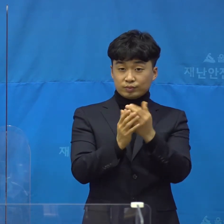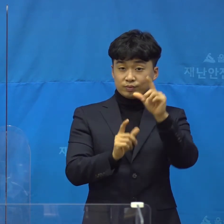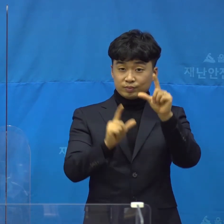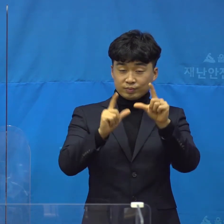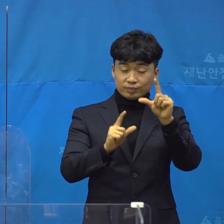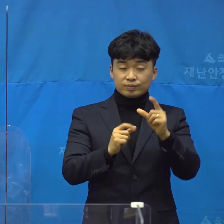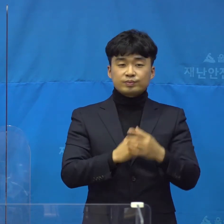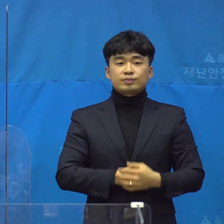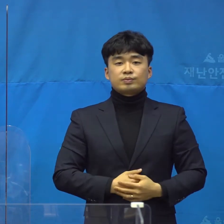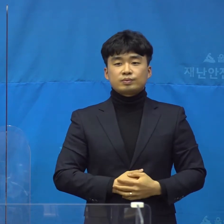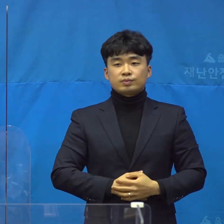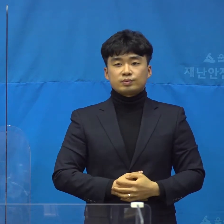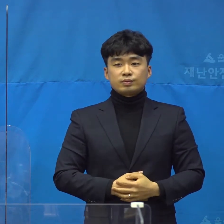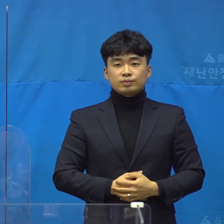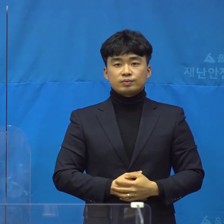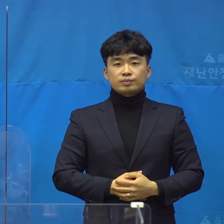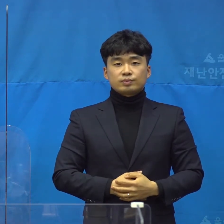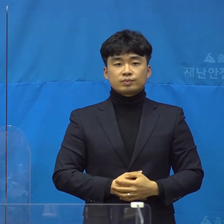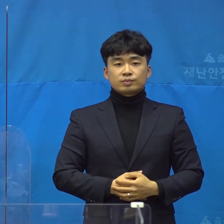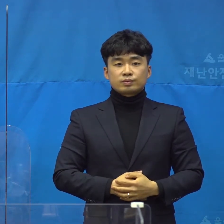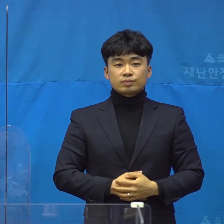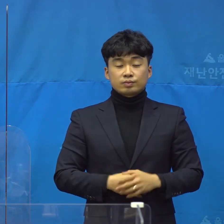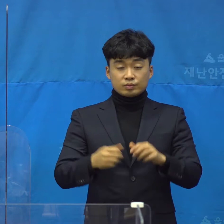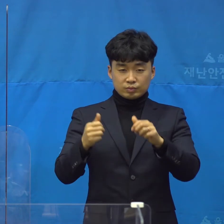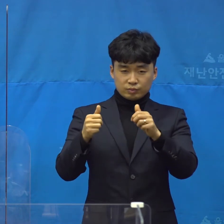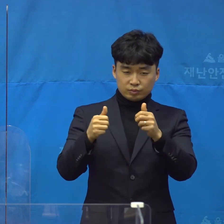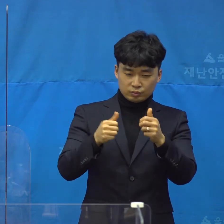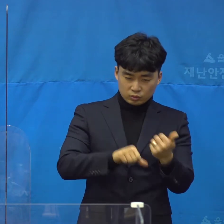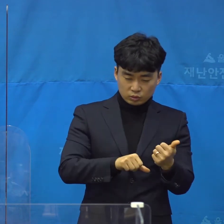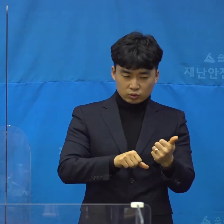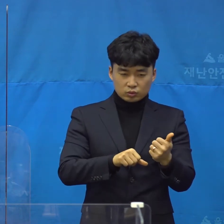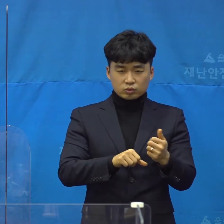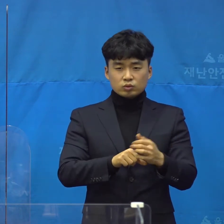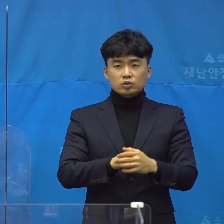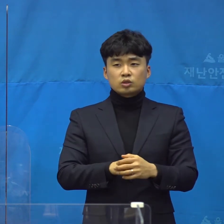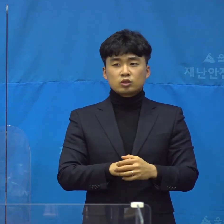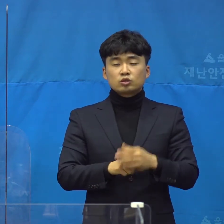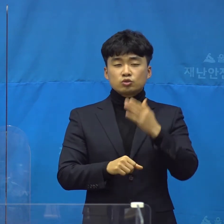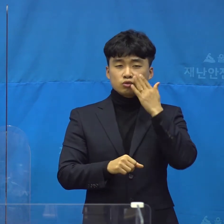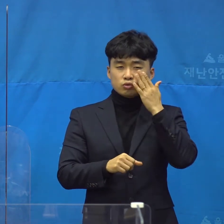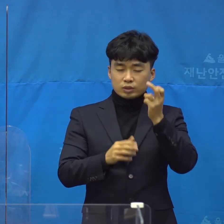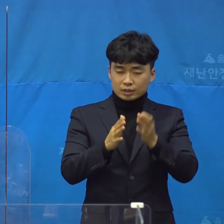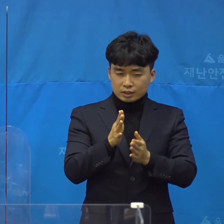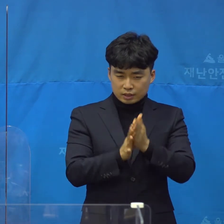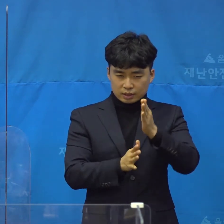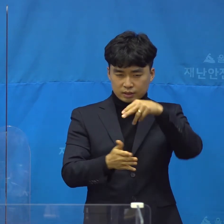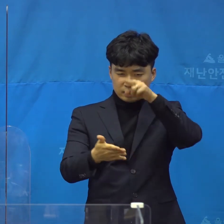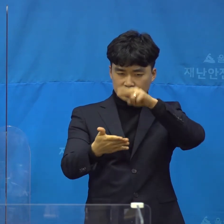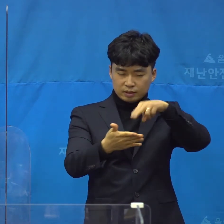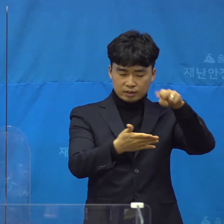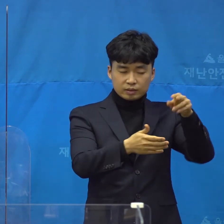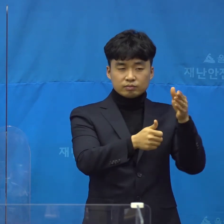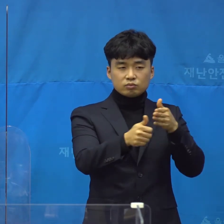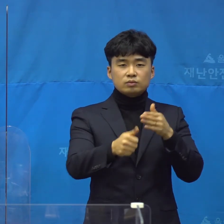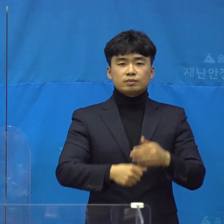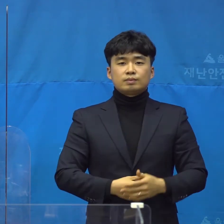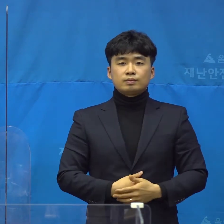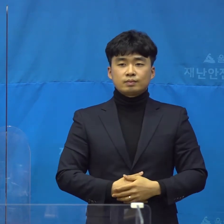국외 발생 현황과 국내 발생 현황, 사망자 현황, 그리고 위시 발생 현황은 자료를 참고해 주시기